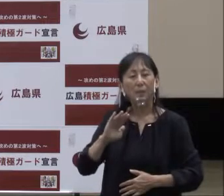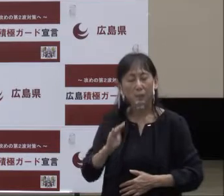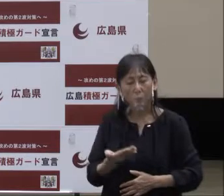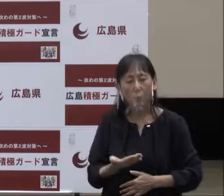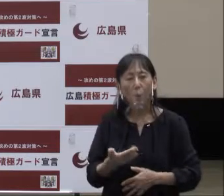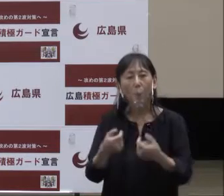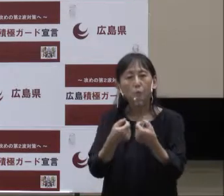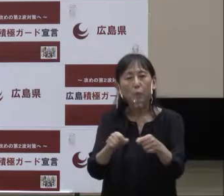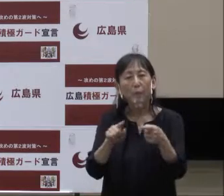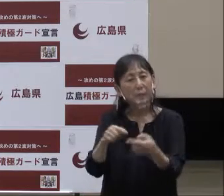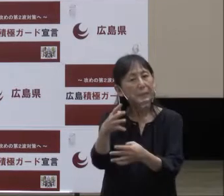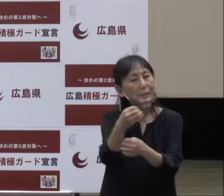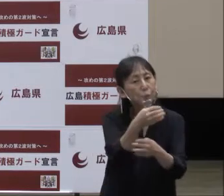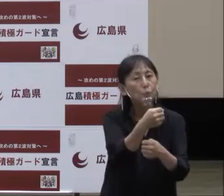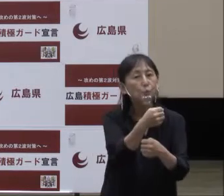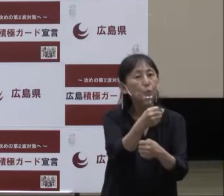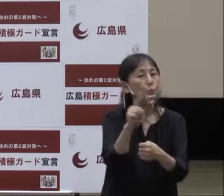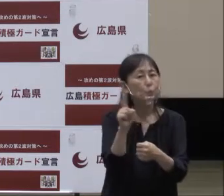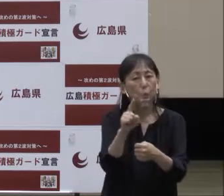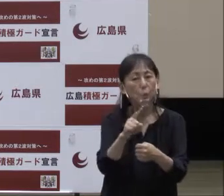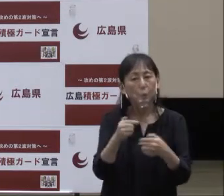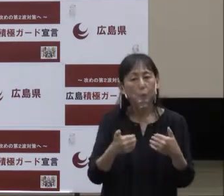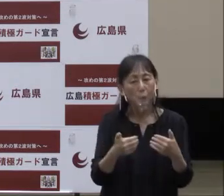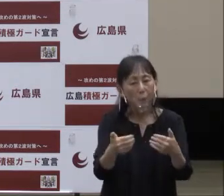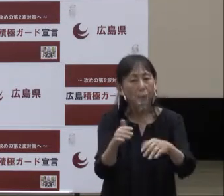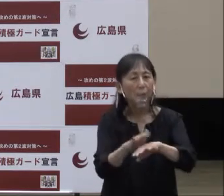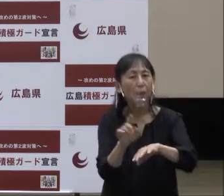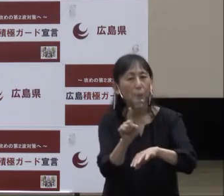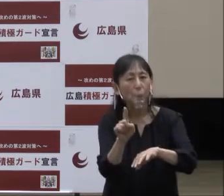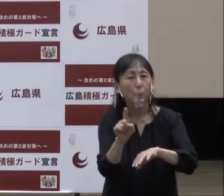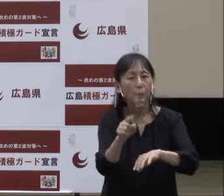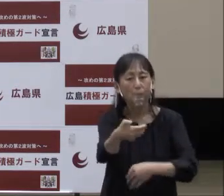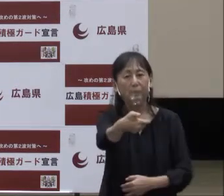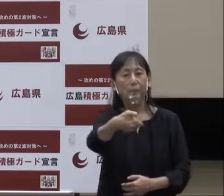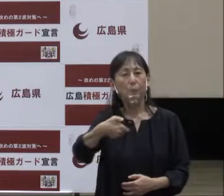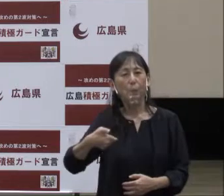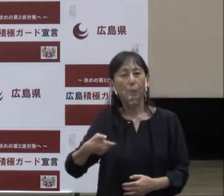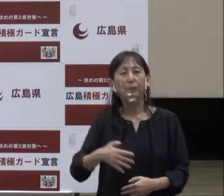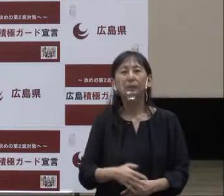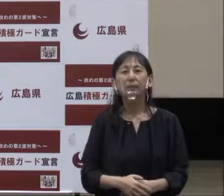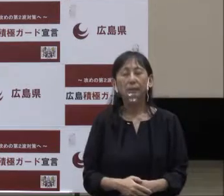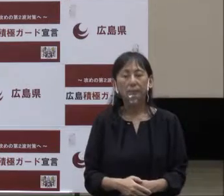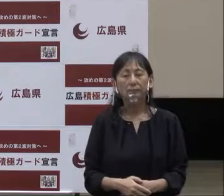討を進めたいかというお考えありますでしょうか。 はい、これは、